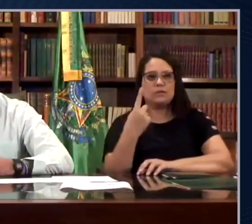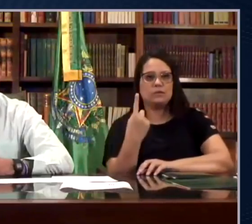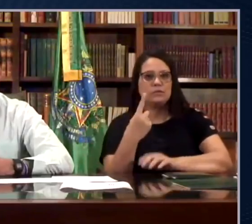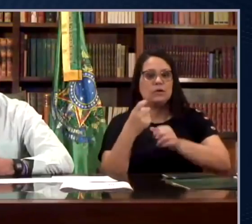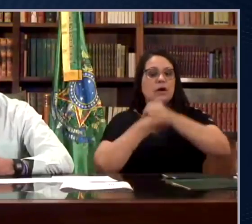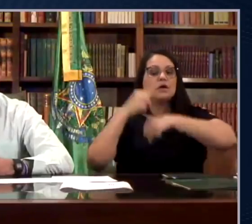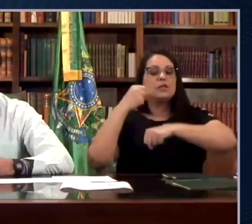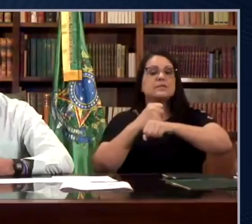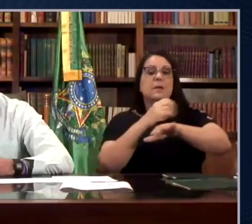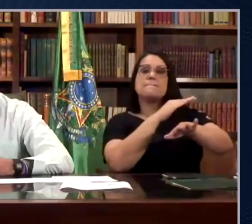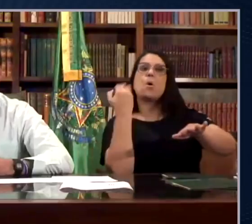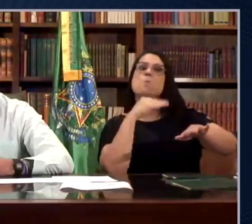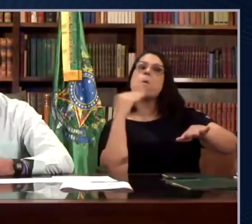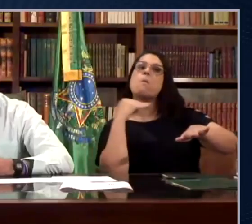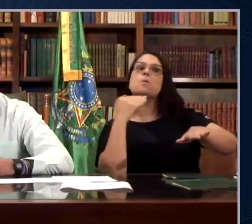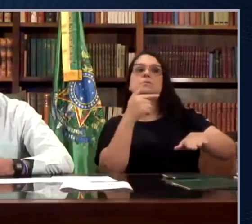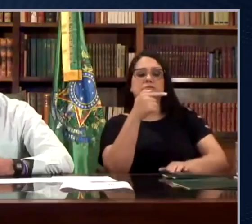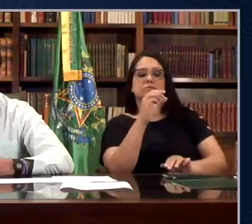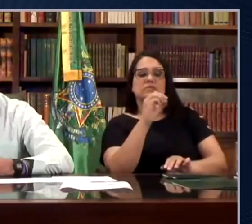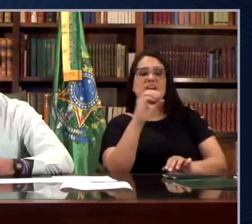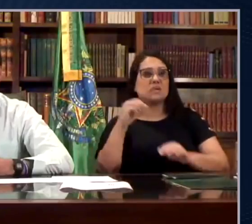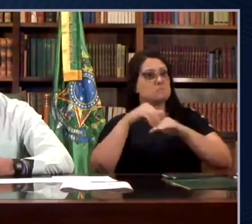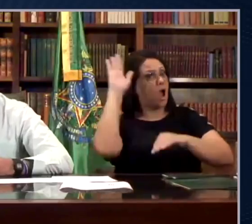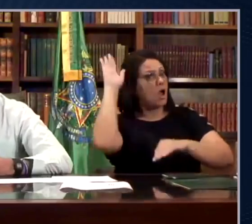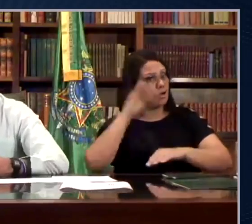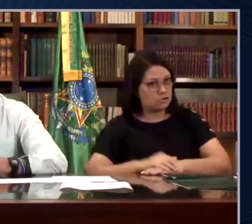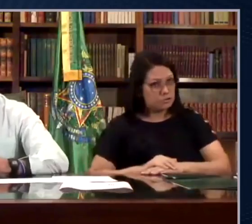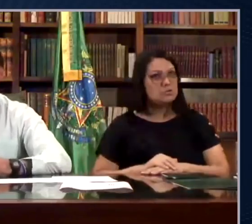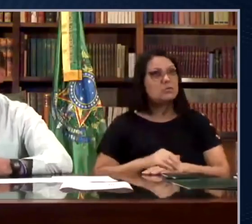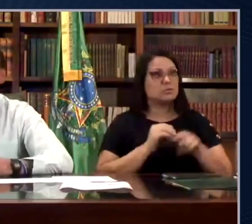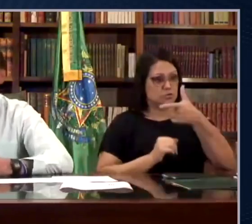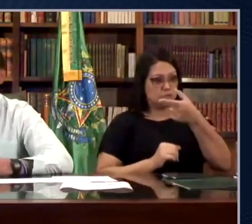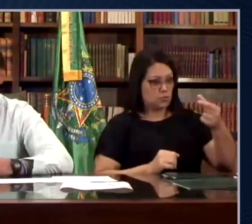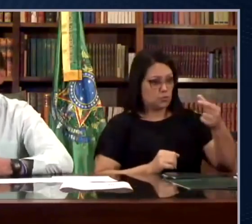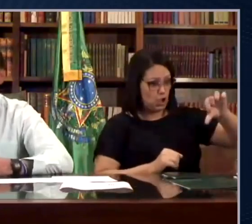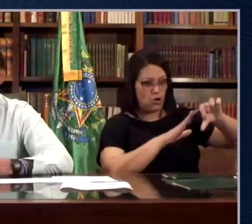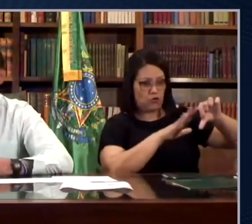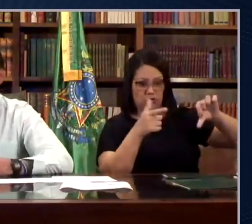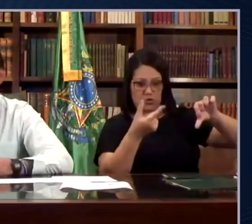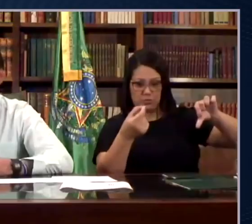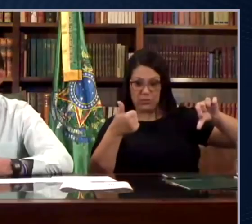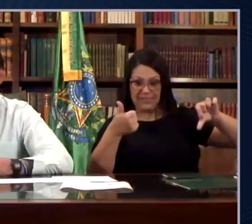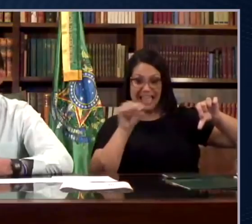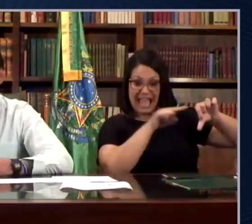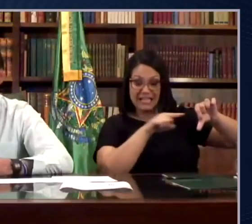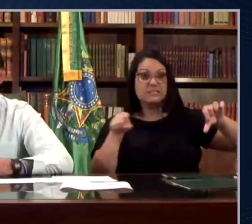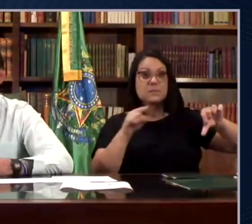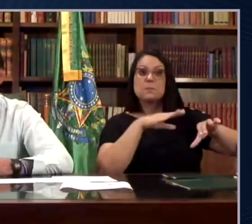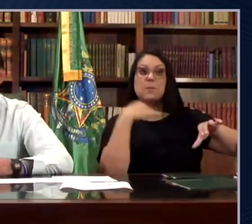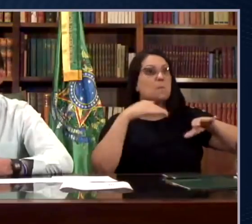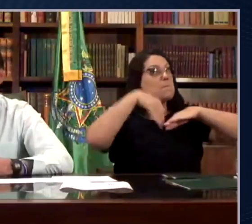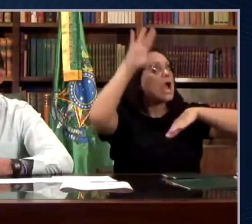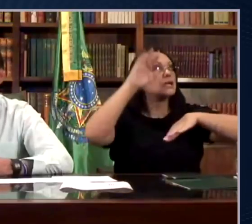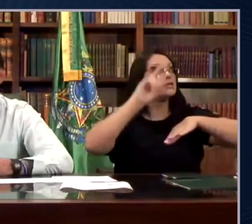E quando matou entre 2009 e 2010 mais de 2.000 brasileiros, ele era